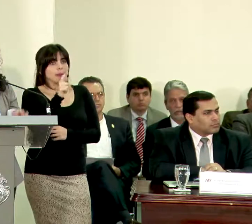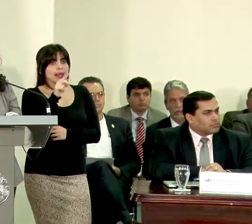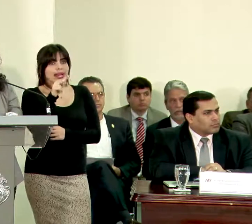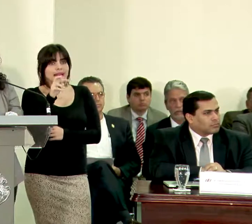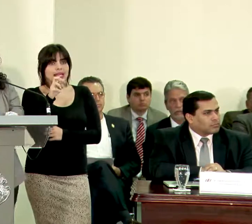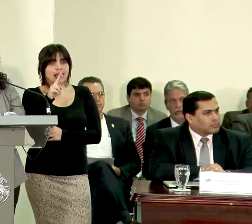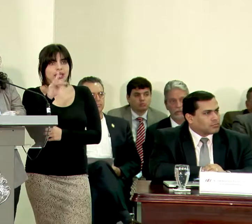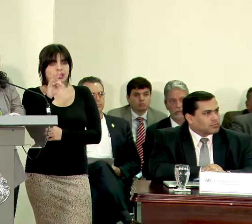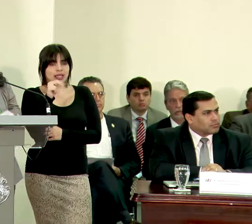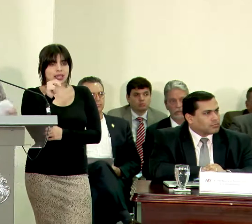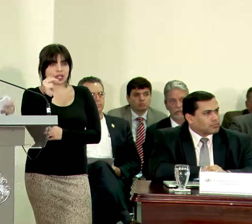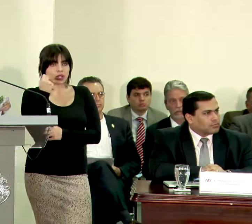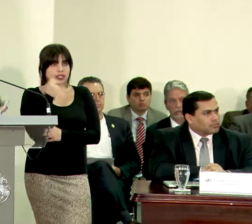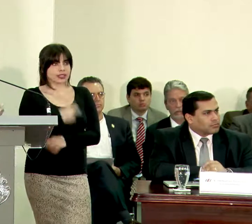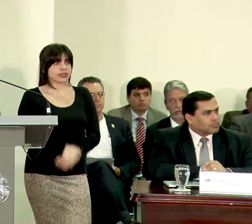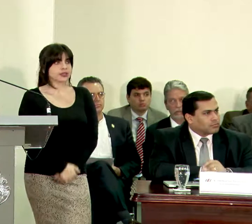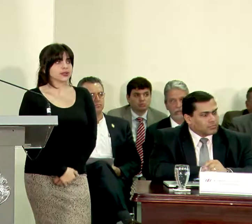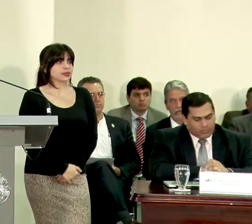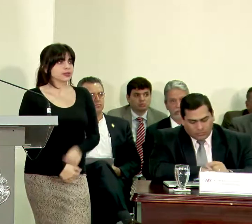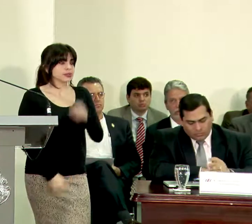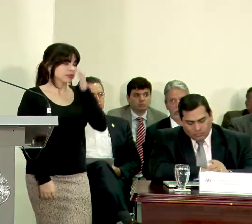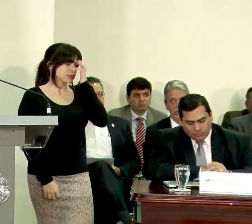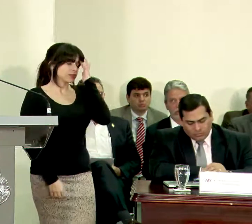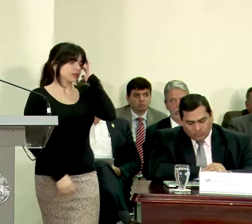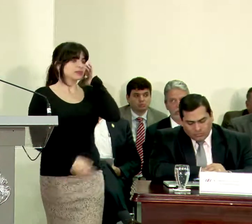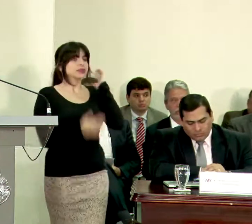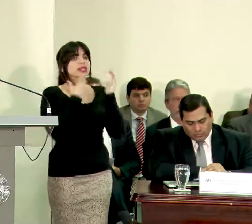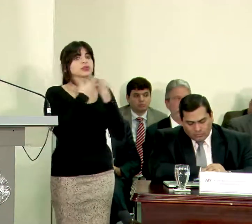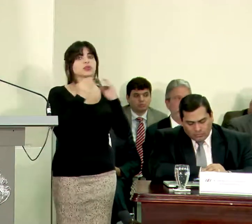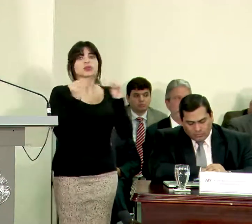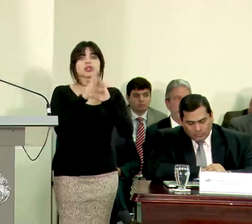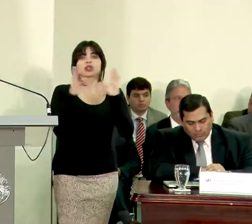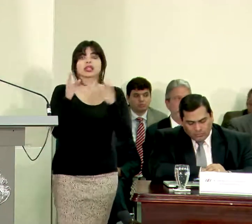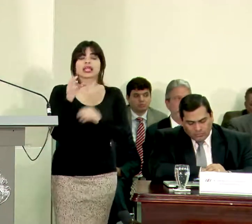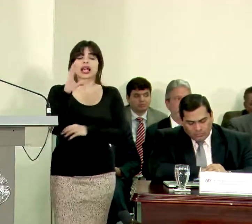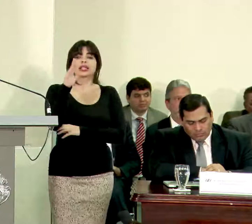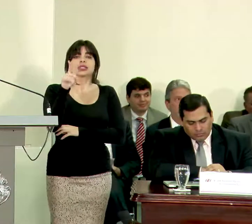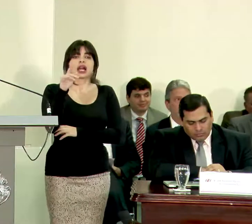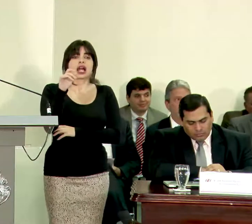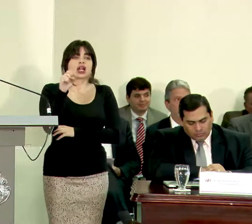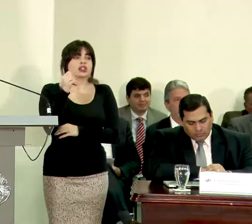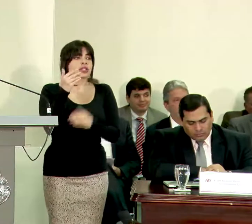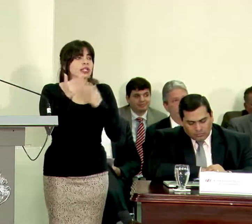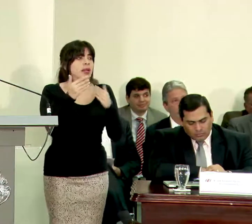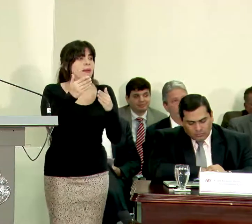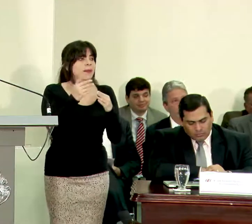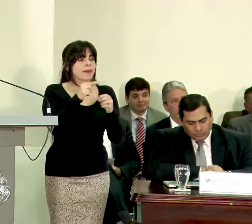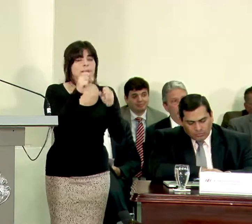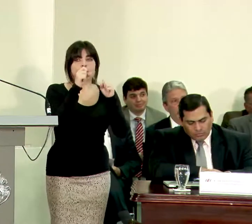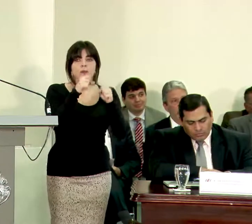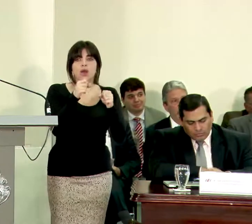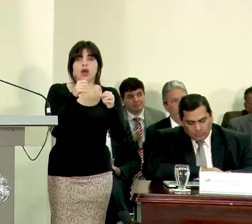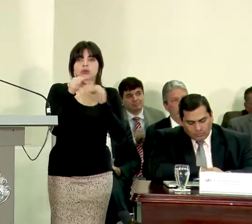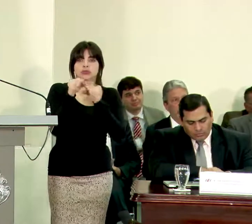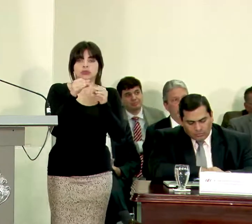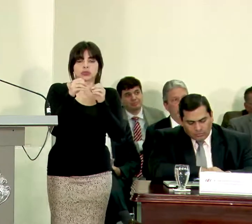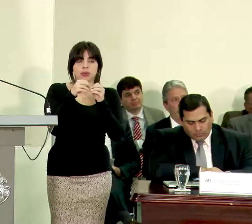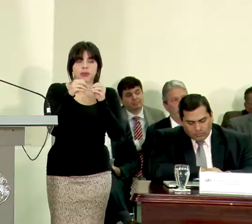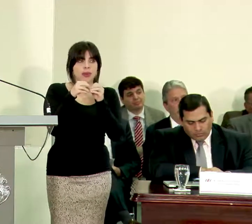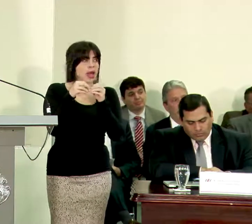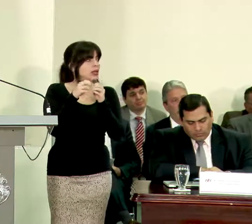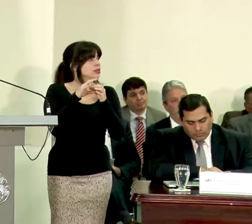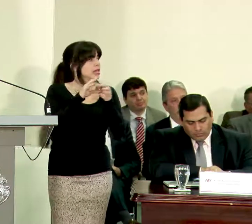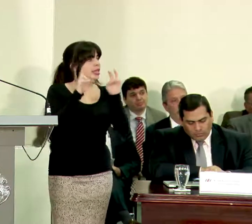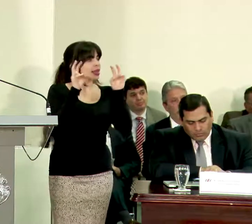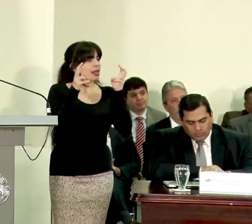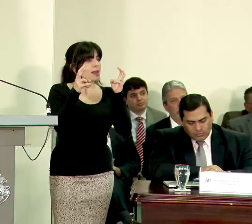Corrales, RTN Noticias. Gracias, buenos días. Sí, don Carlos, tal vez que nos ampliara un poco más en el